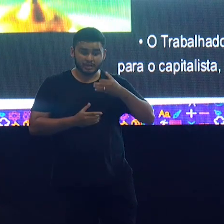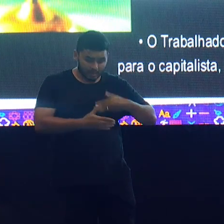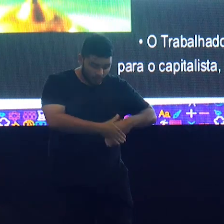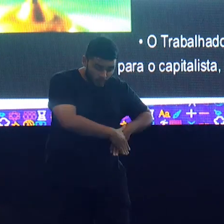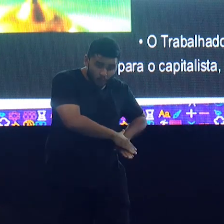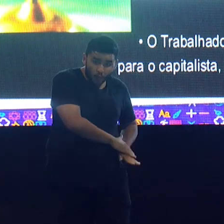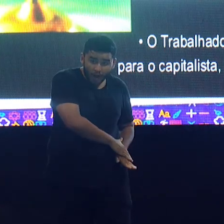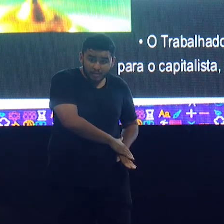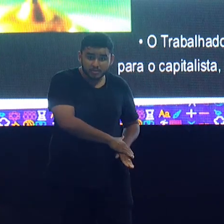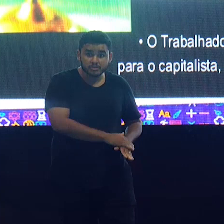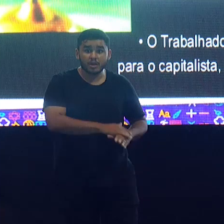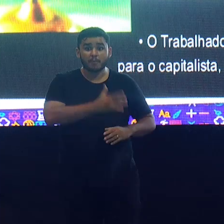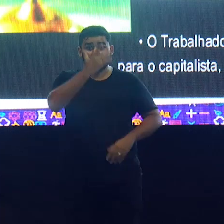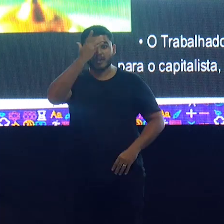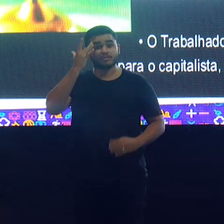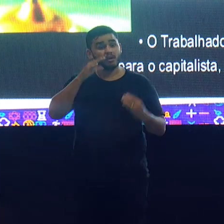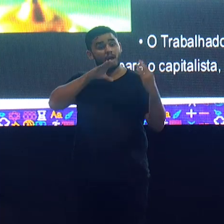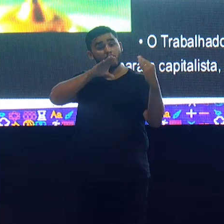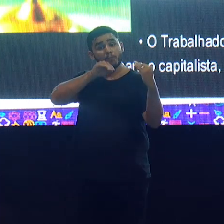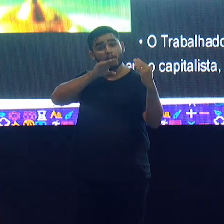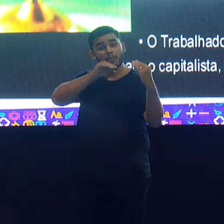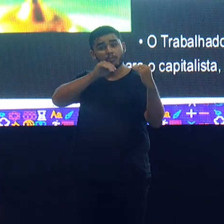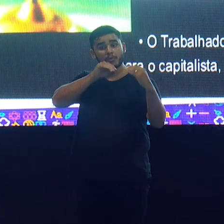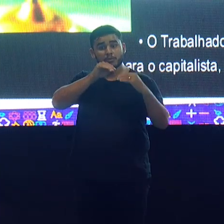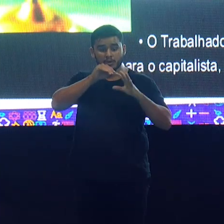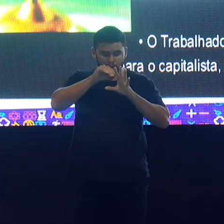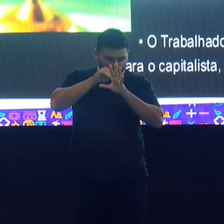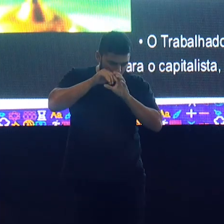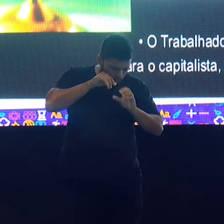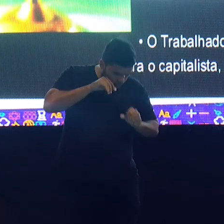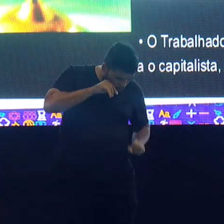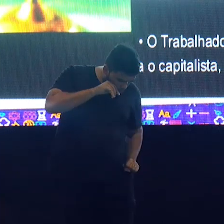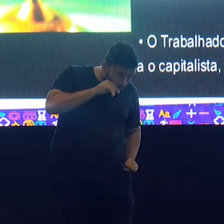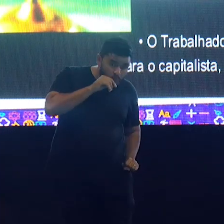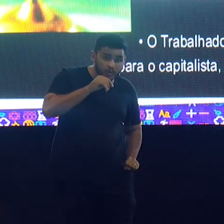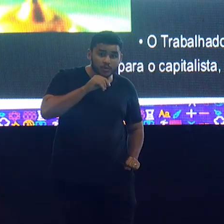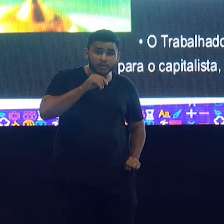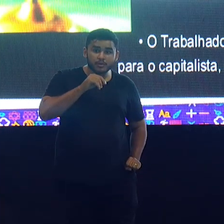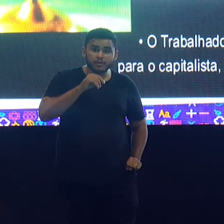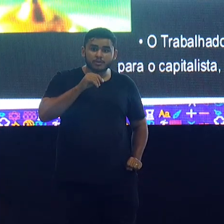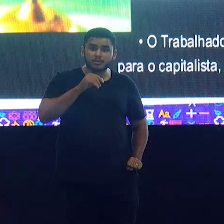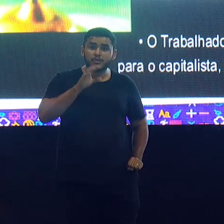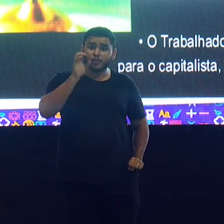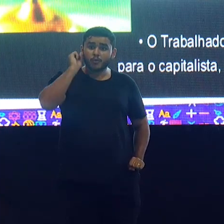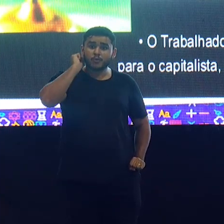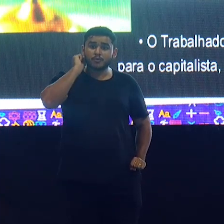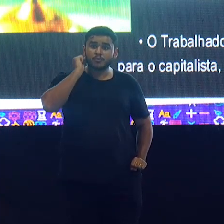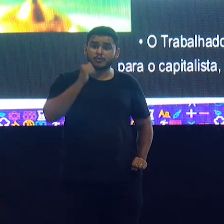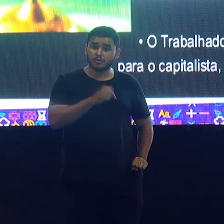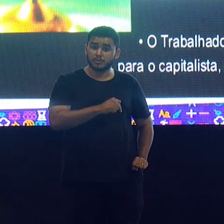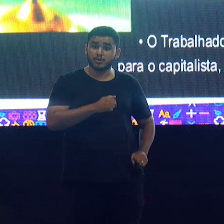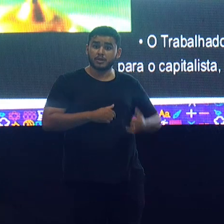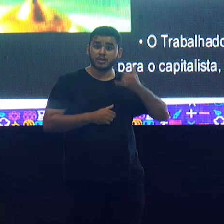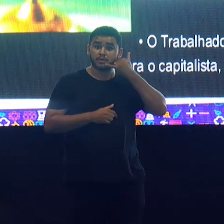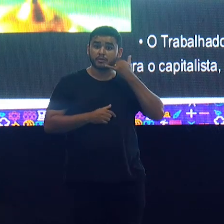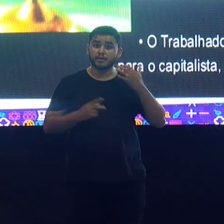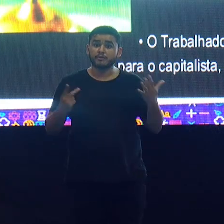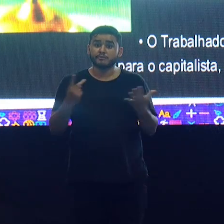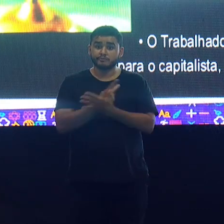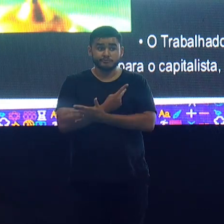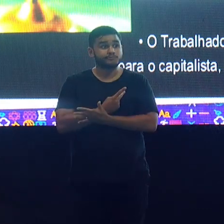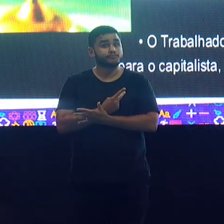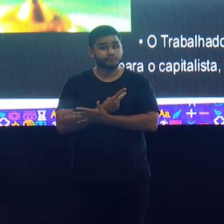Quando na verdade existe a captura da tua fala pelo microfone do teu